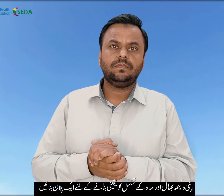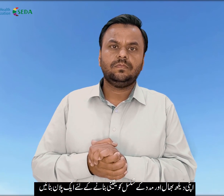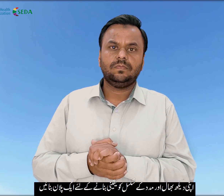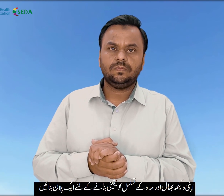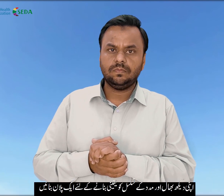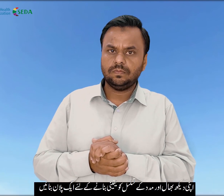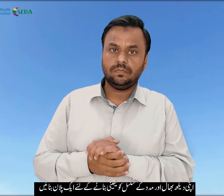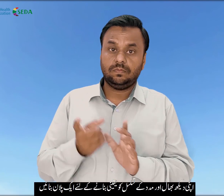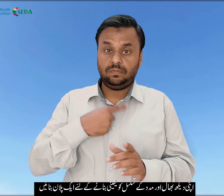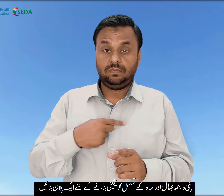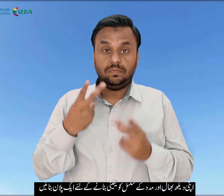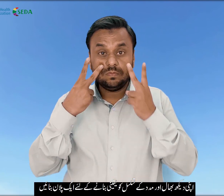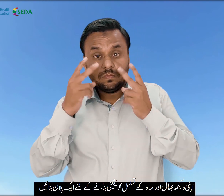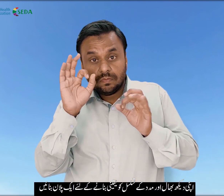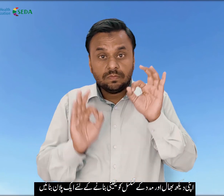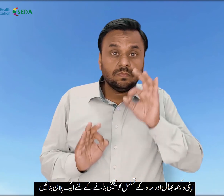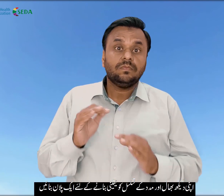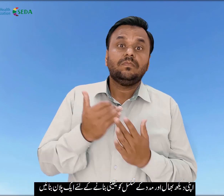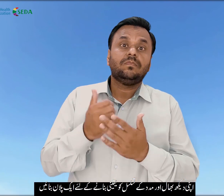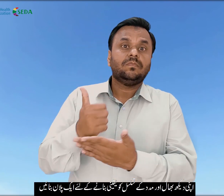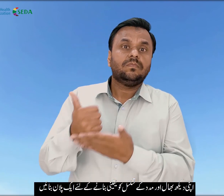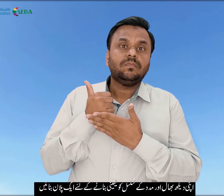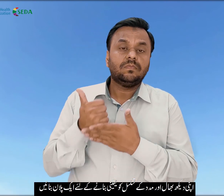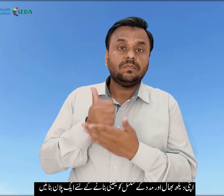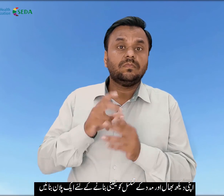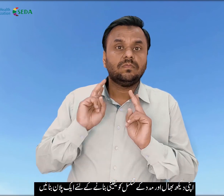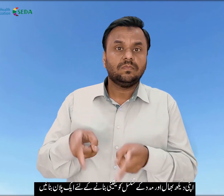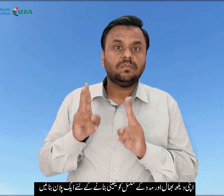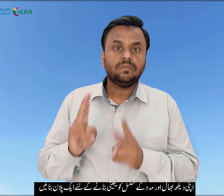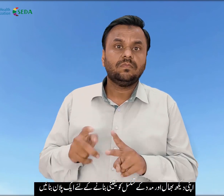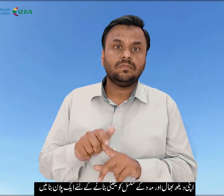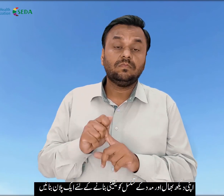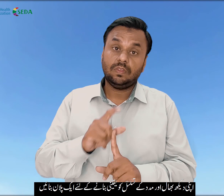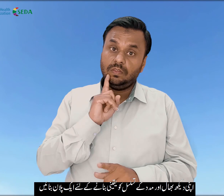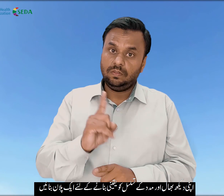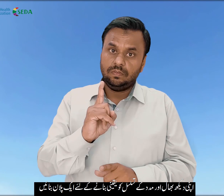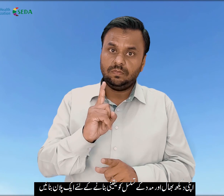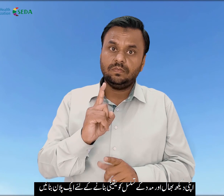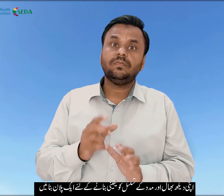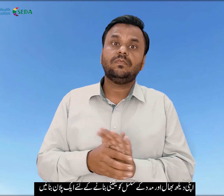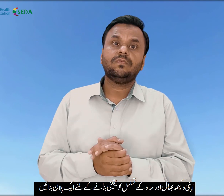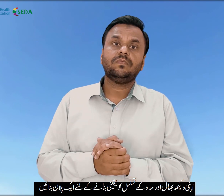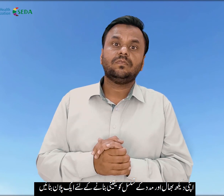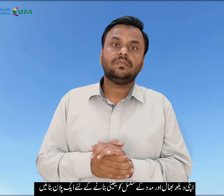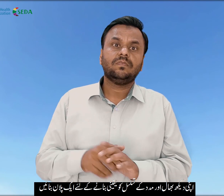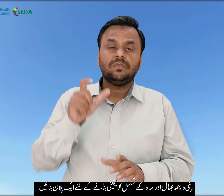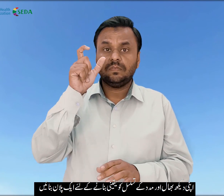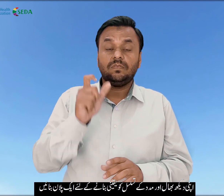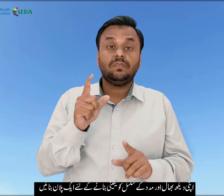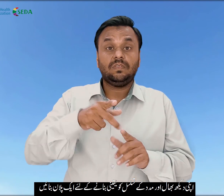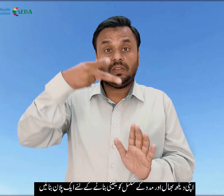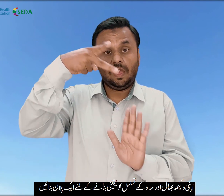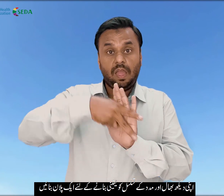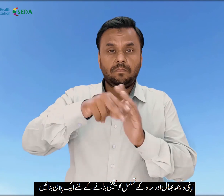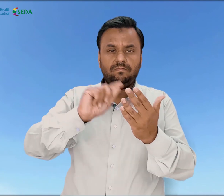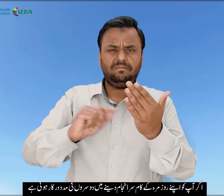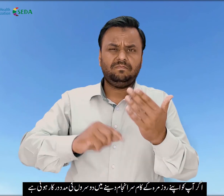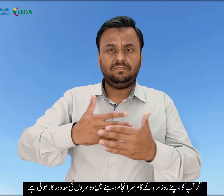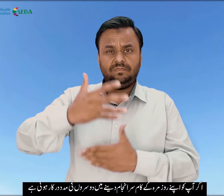اپنی دیکھ بھال اور مدد کے تسلسل کو یقینی بنانے کے لیے ایک پلان بنائیں۔ اگر آپ